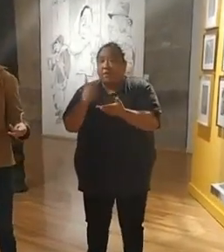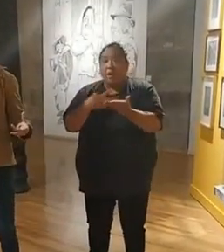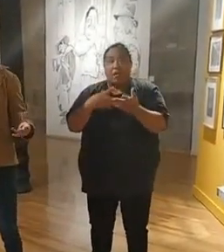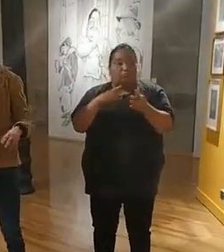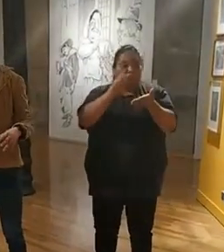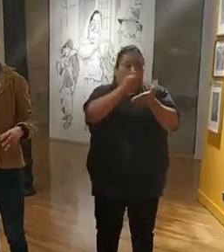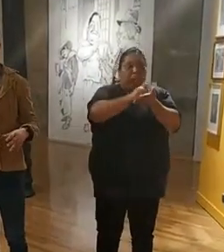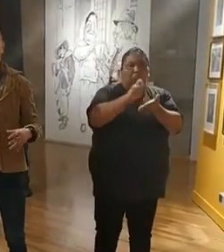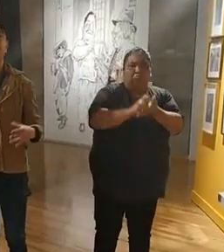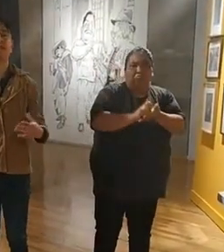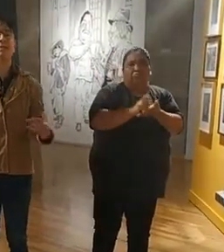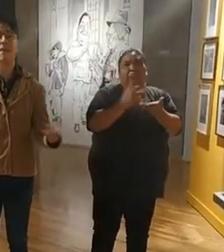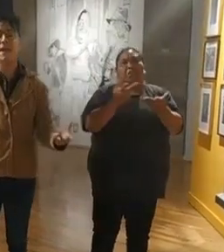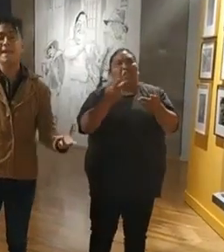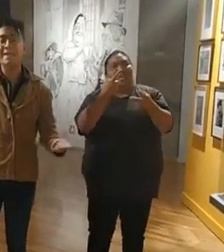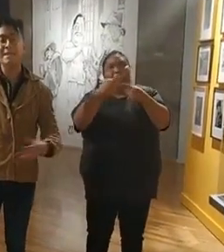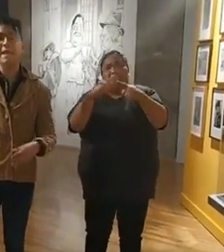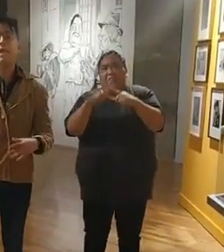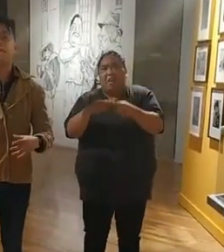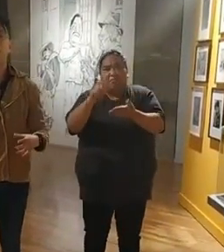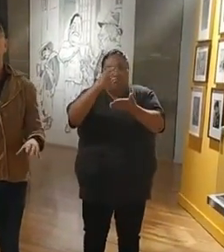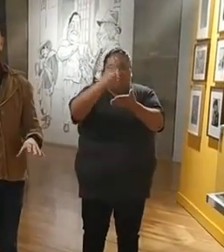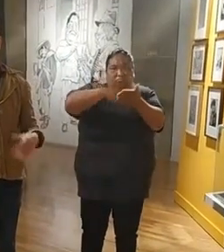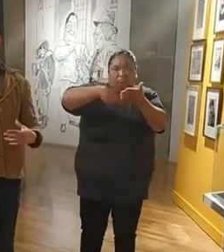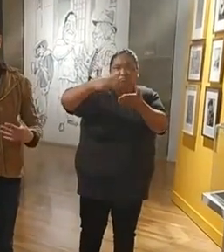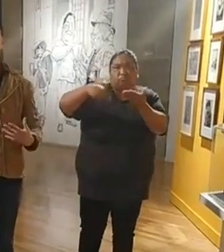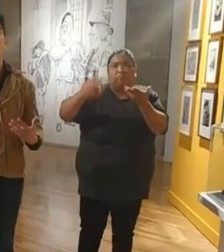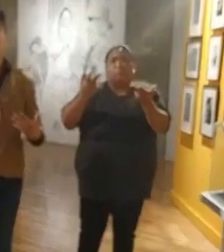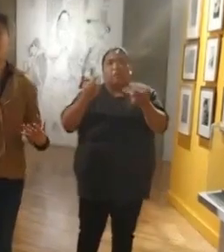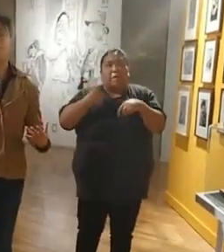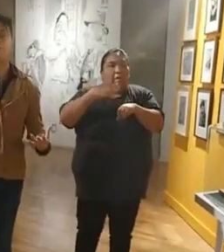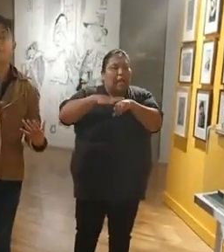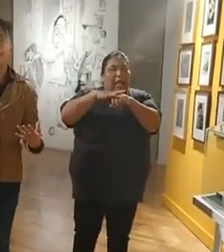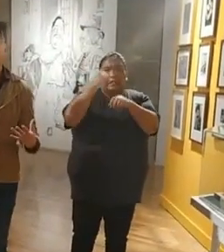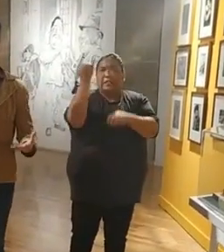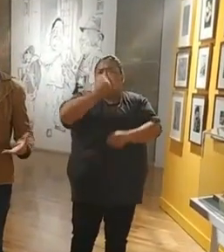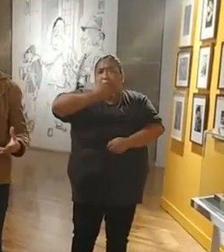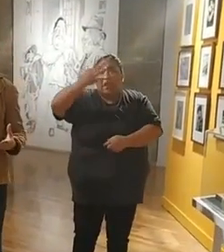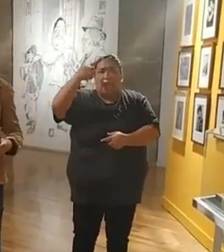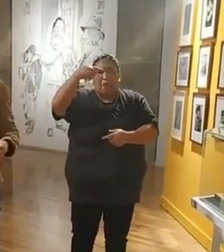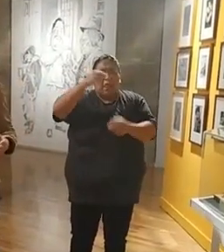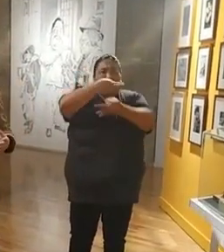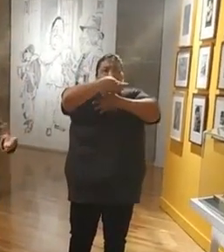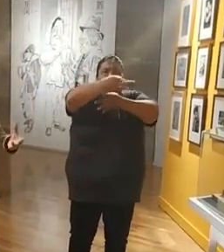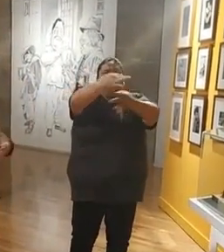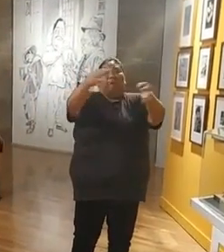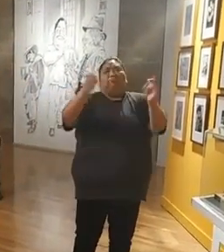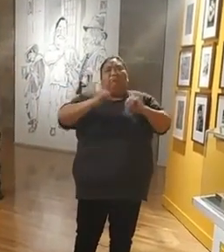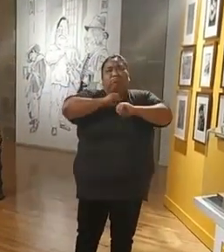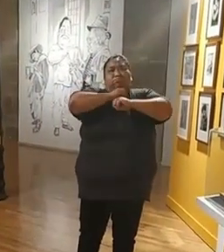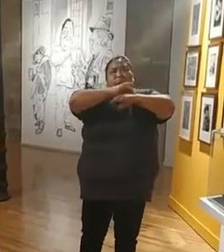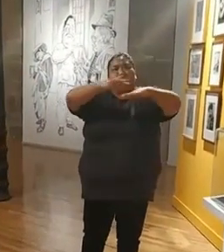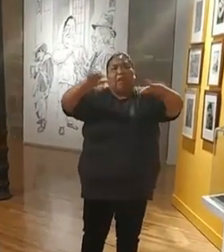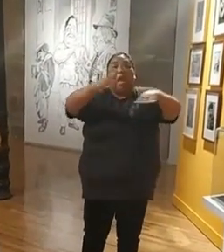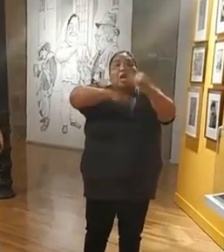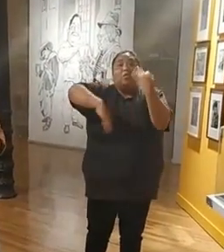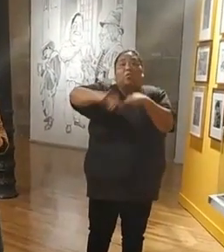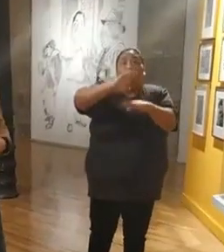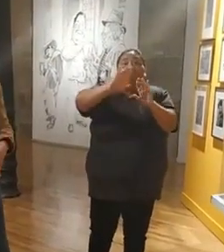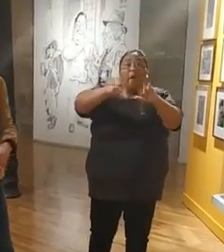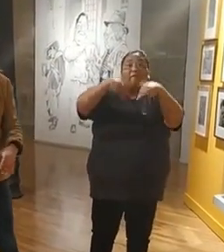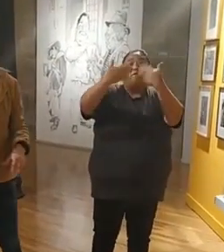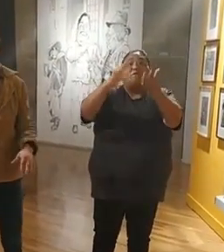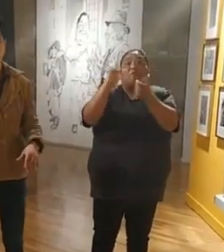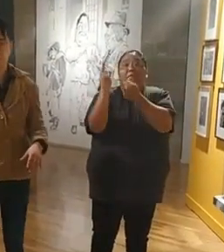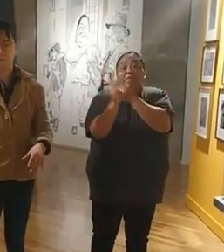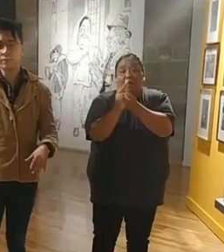hacían escritos, se hacían imágenes en las cuales se podían difundir en el extranjero y las cuales empezaron a asociar